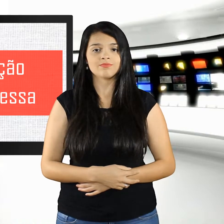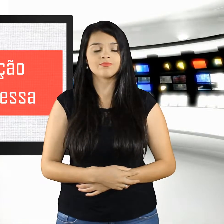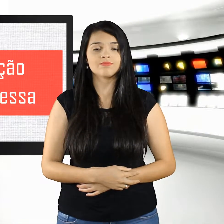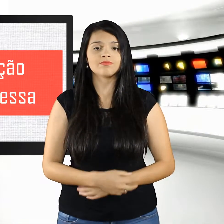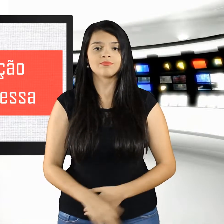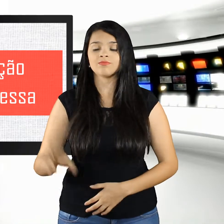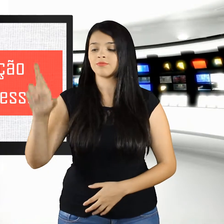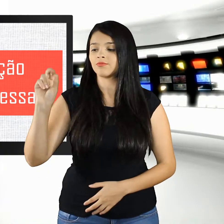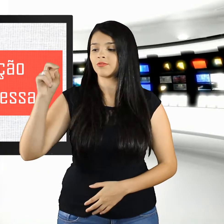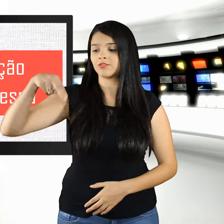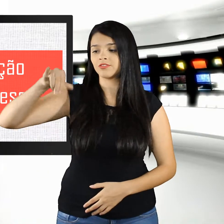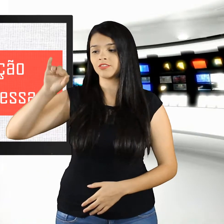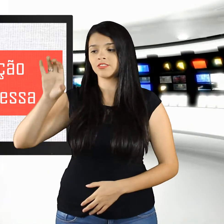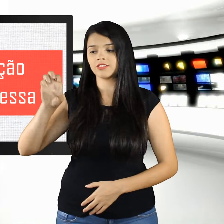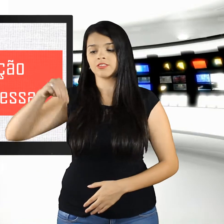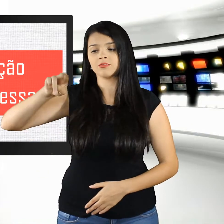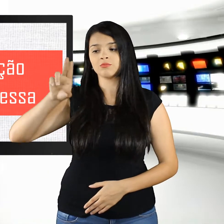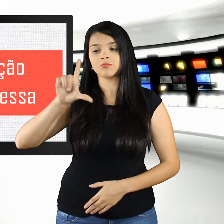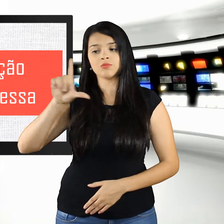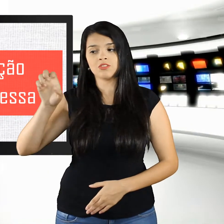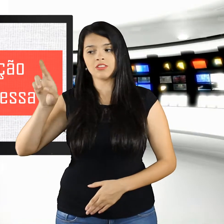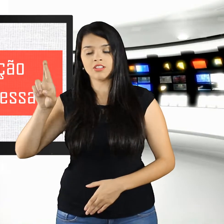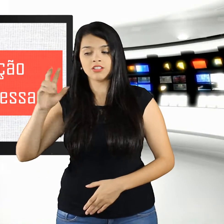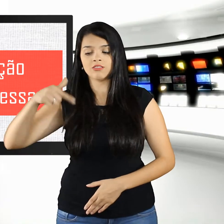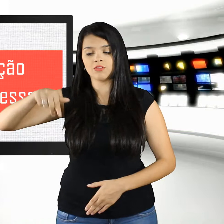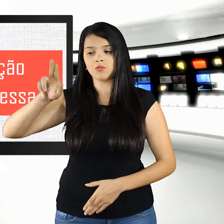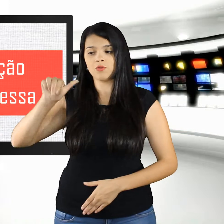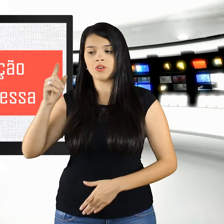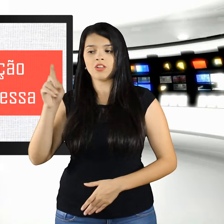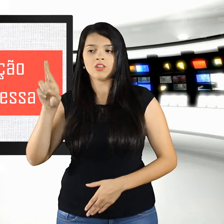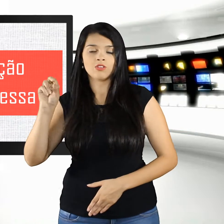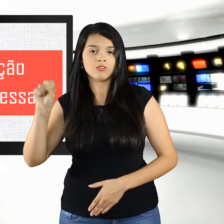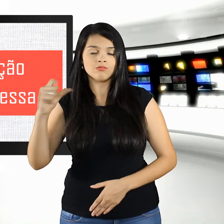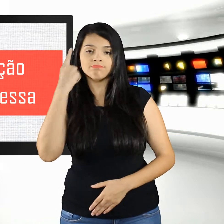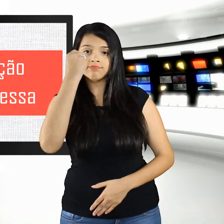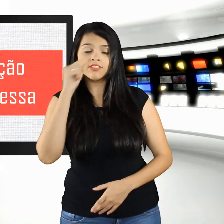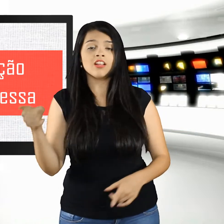Ronice Müller de Quadros, professora associada à Universidade Federal de Santa